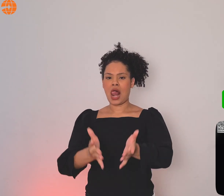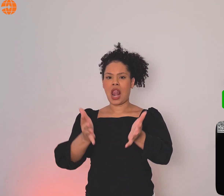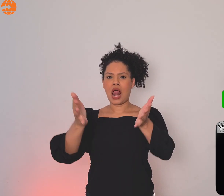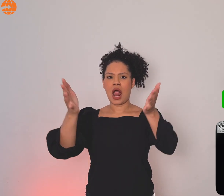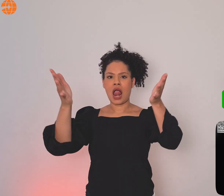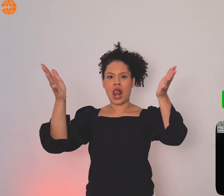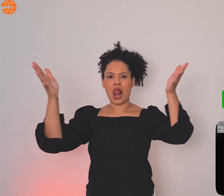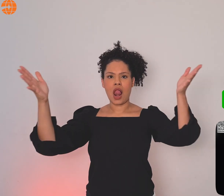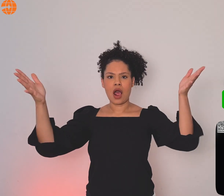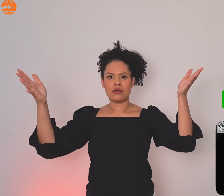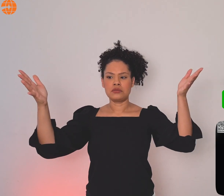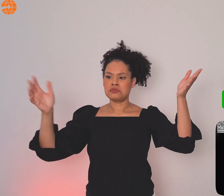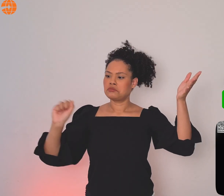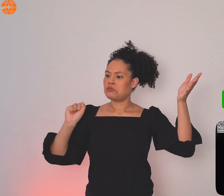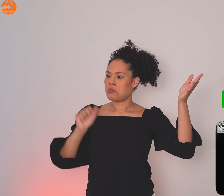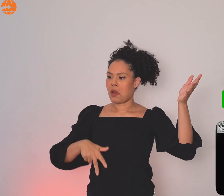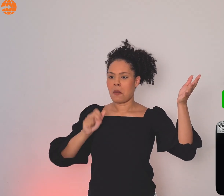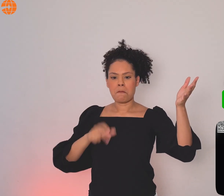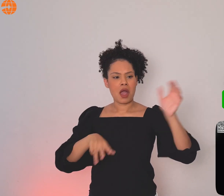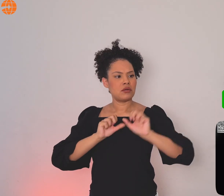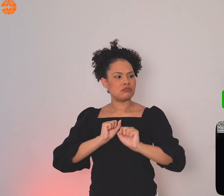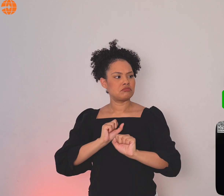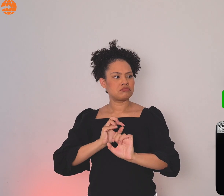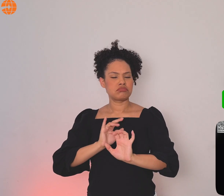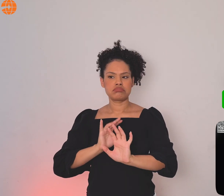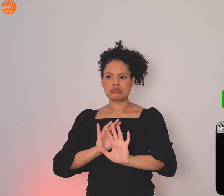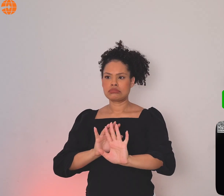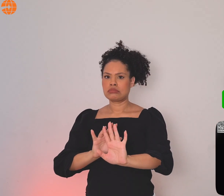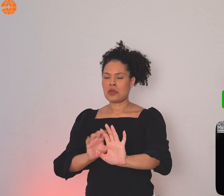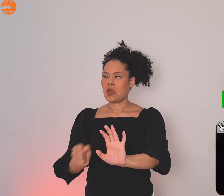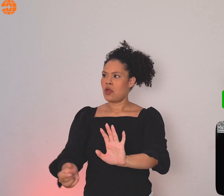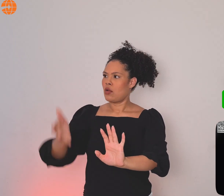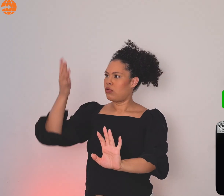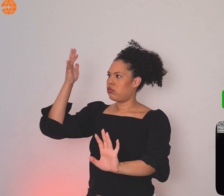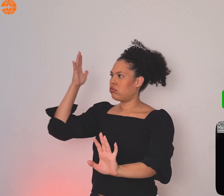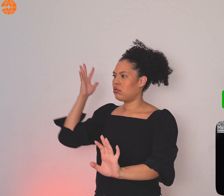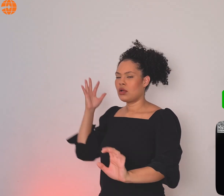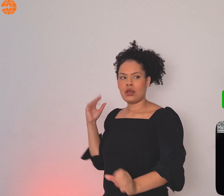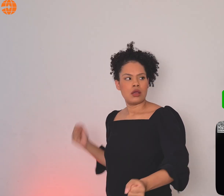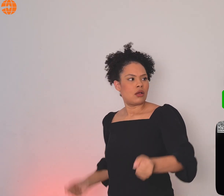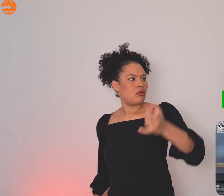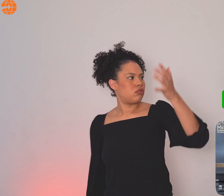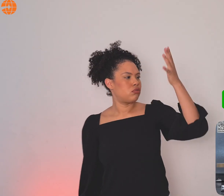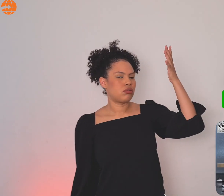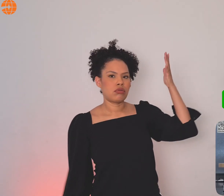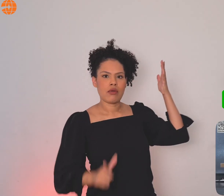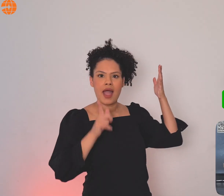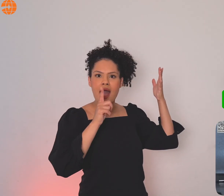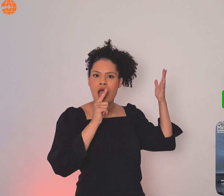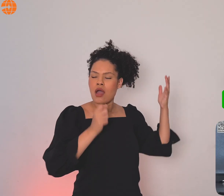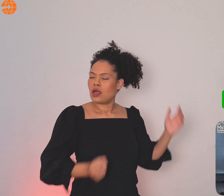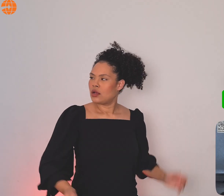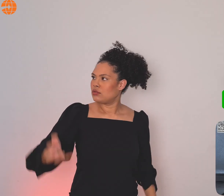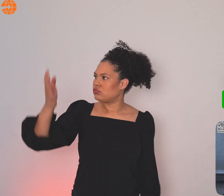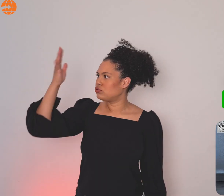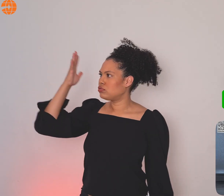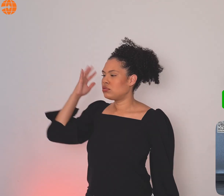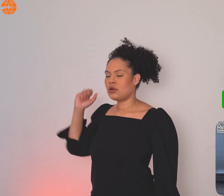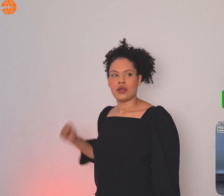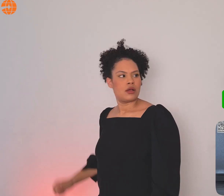Vermelho se abriu. Colunas de água do lado esquerdo, colunas de água do lado direito, e o povo